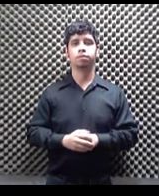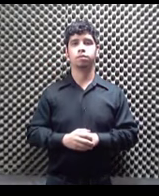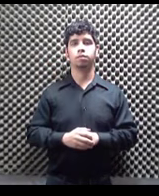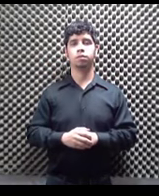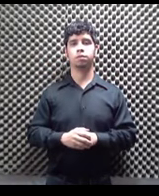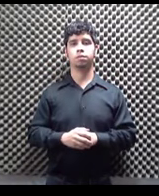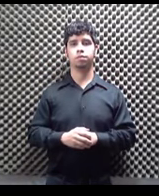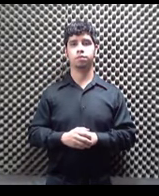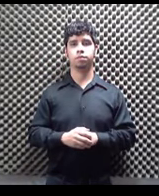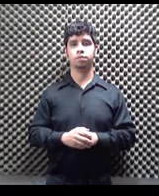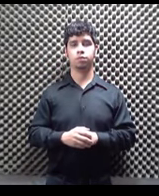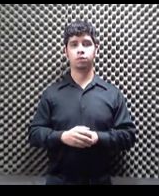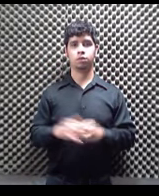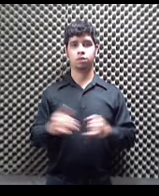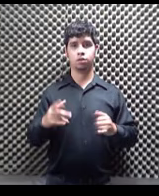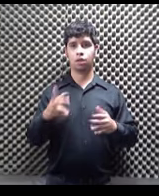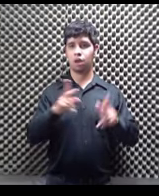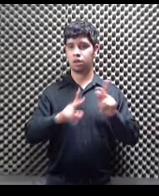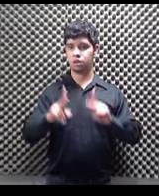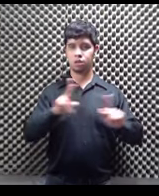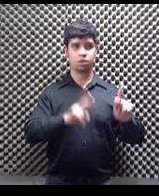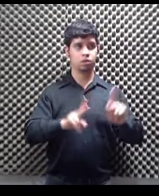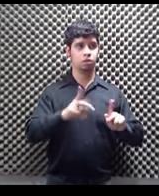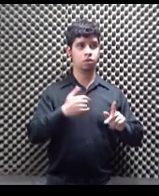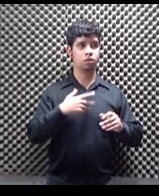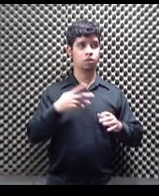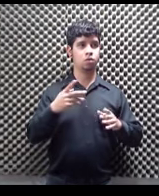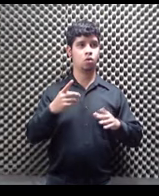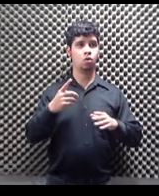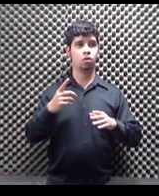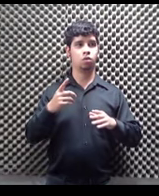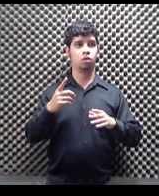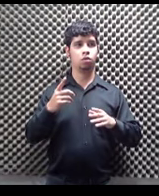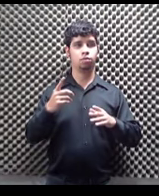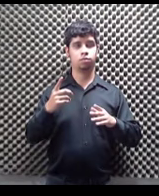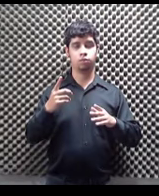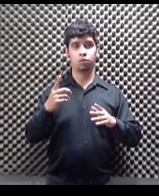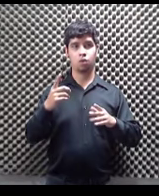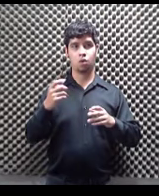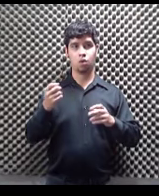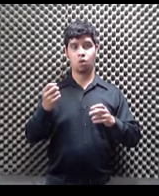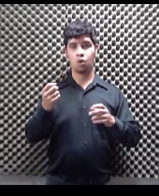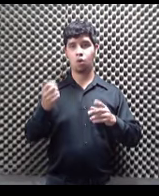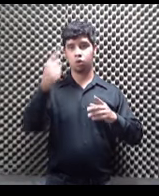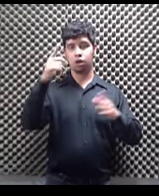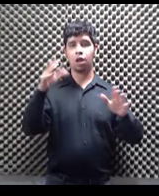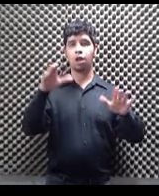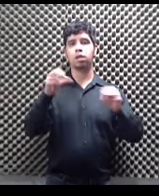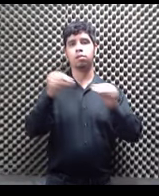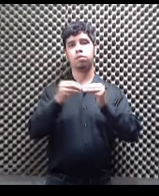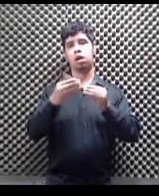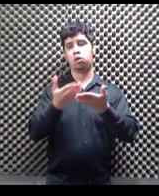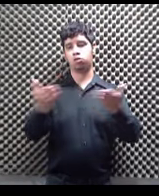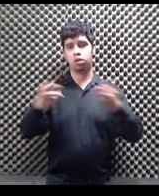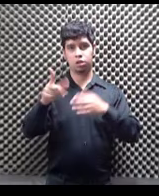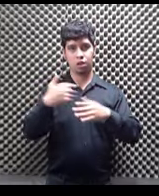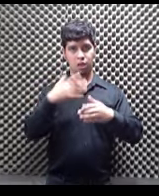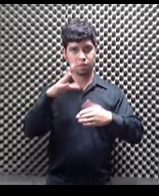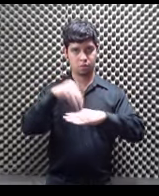vamos a ver si a esa gente se les ocurre hacer otras cosas en la fundación. Sí, no, a ver si, seguro.